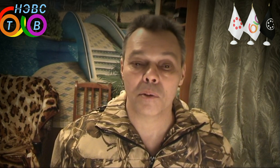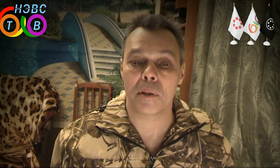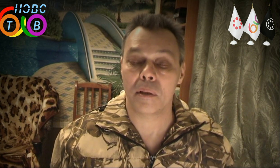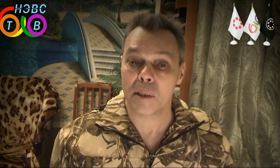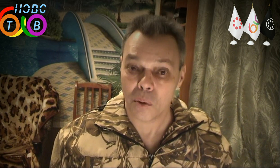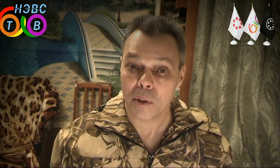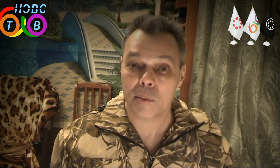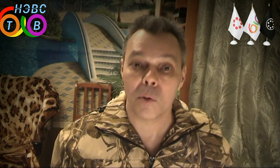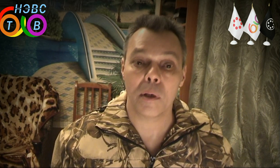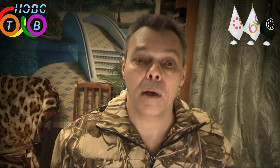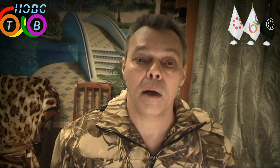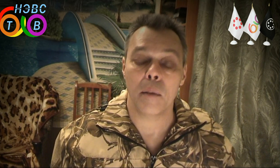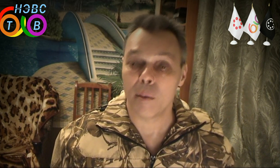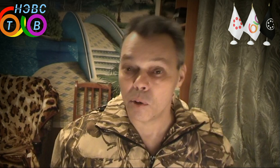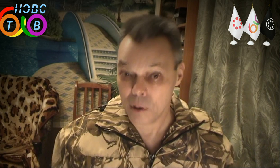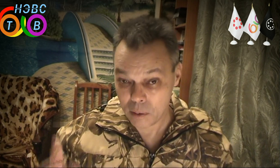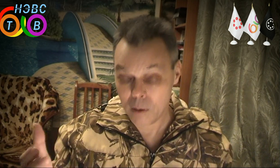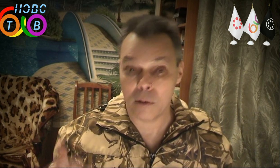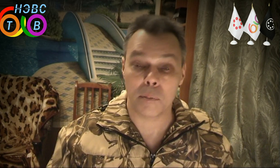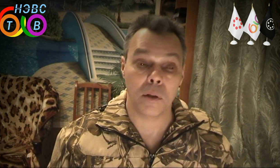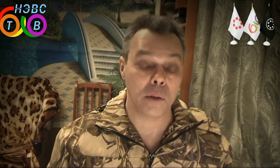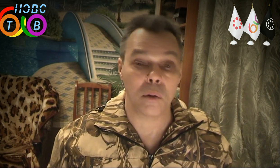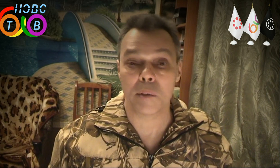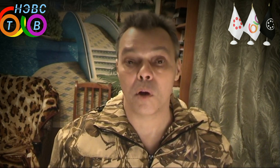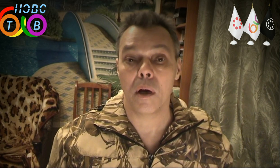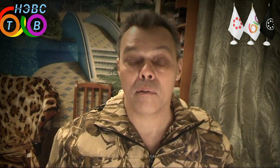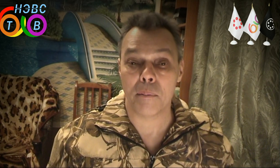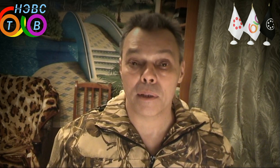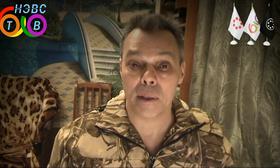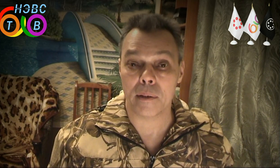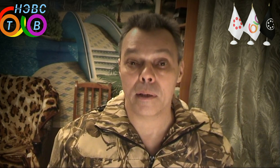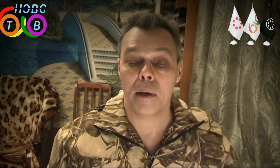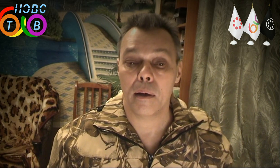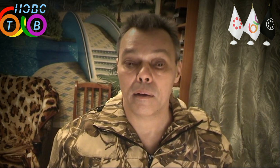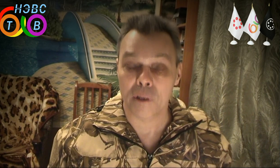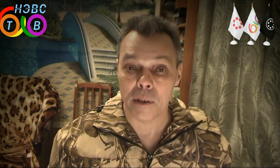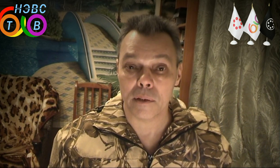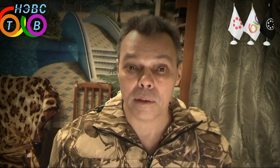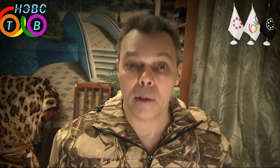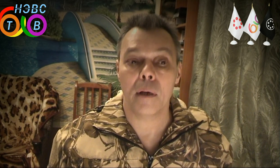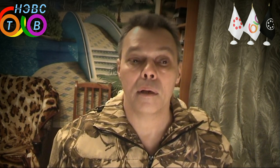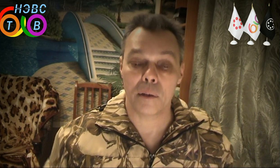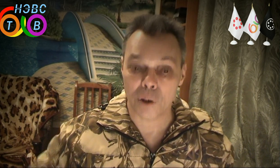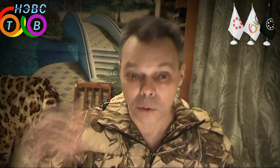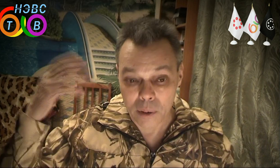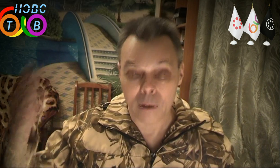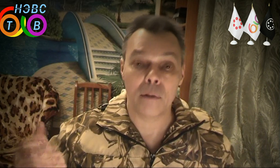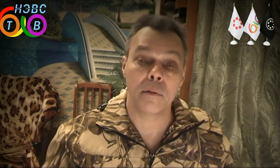вопросы, насколько смог, и помочь, насколько смог вам, телезрители, в жизни что-то